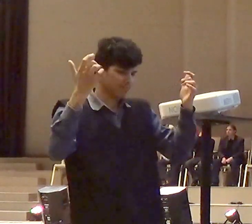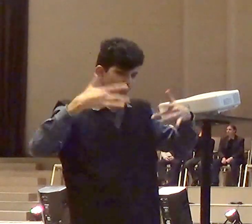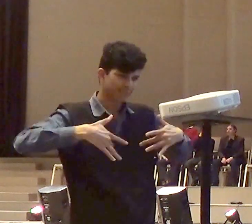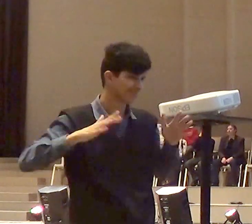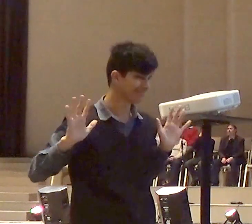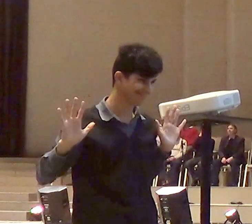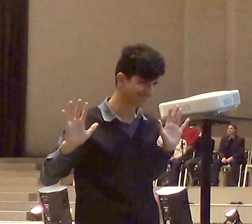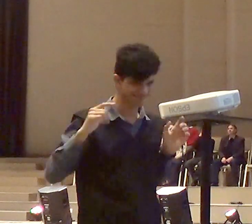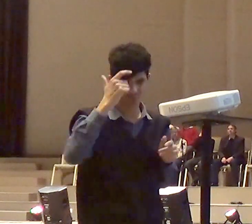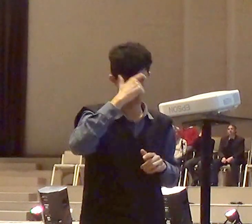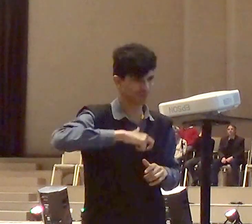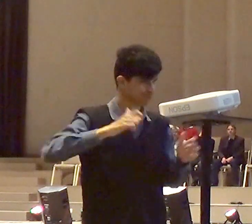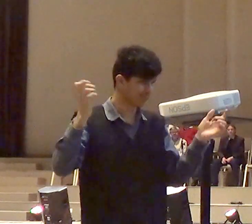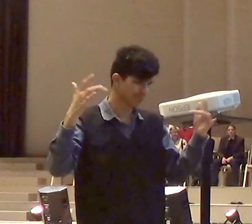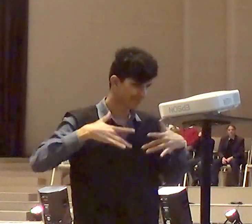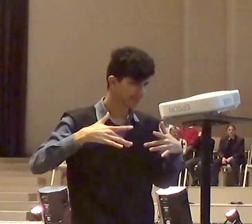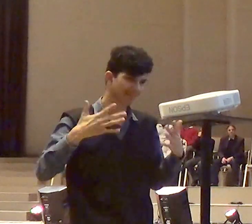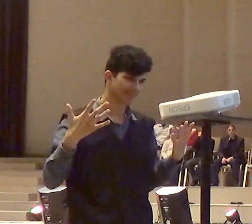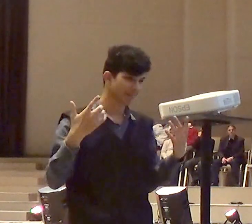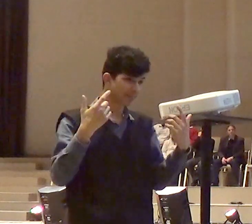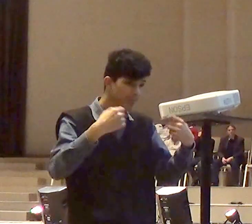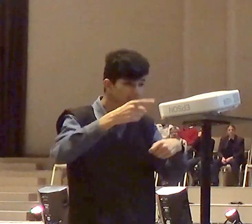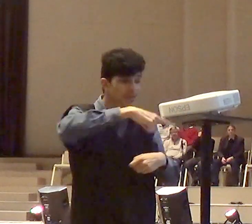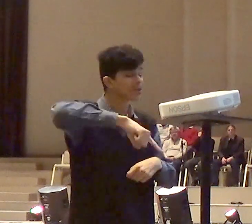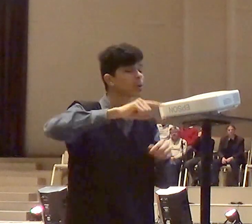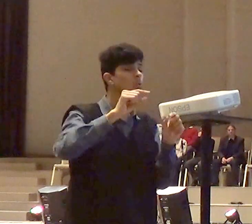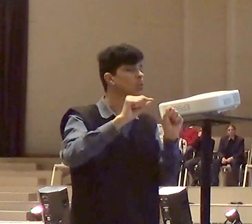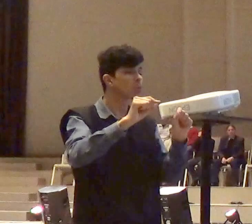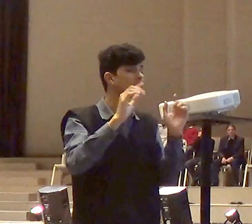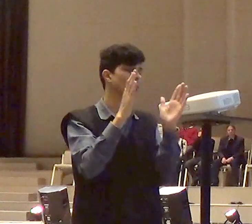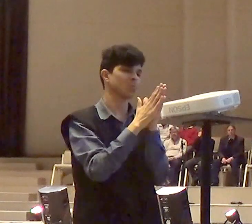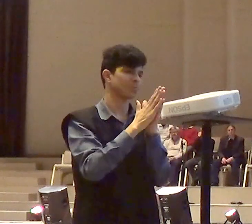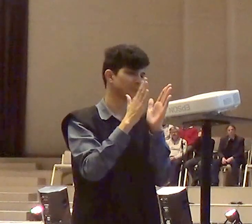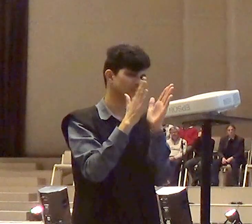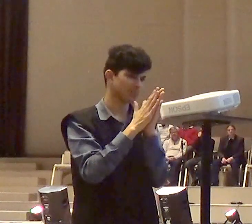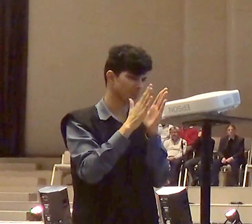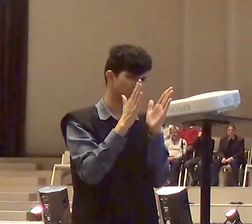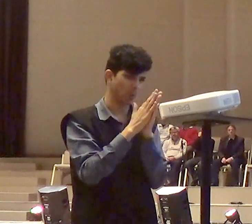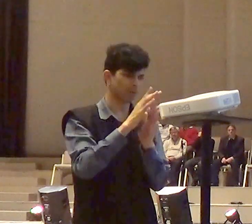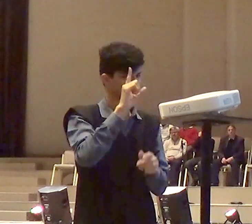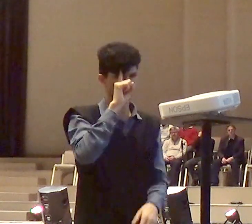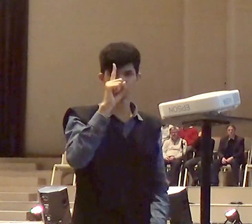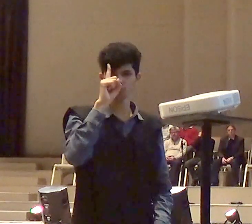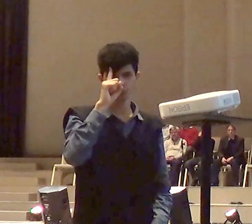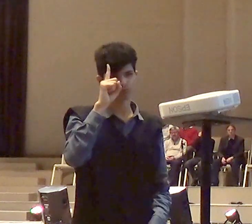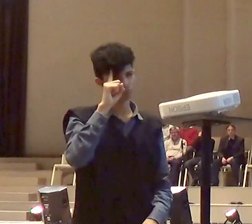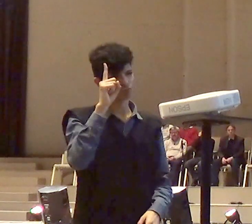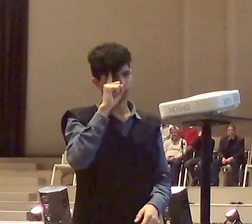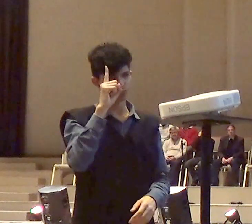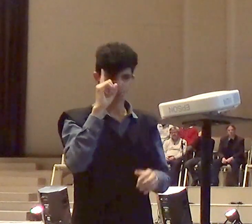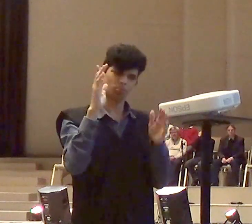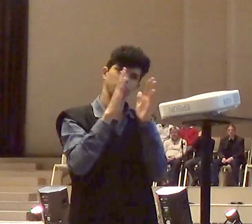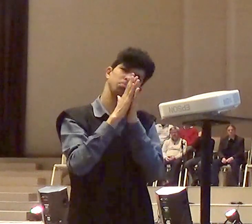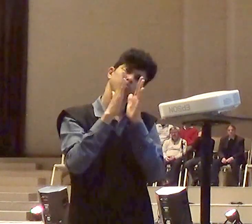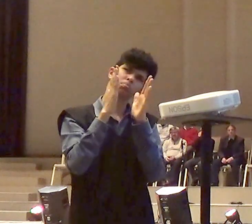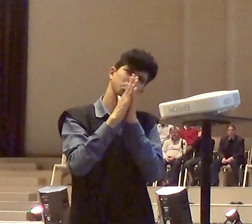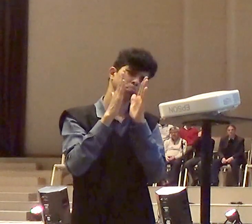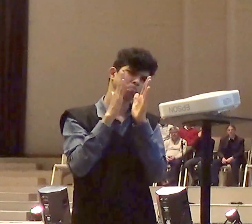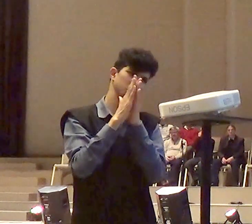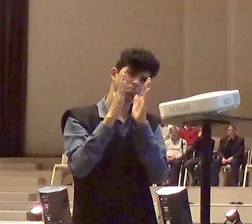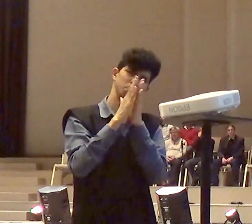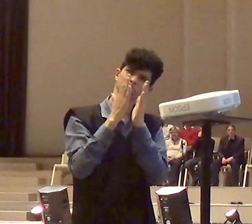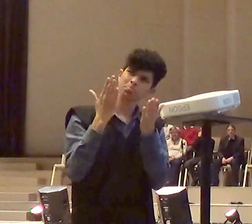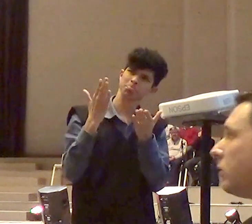alguns estão ouvindo a voz do Espírito dizendo Tá bom já entendi mas eu vou me render do meu jeito então você não entendeu nada